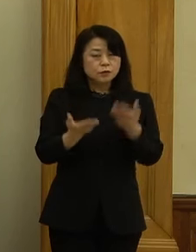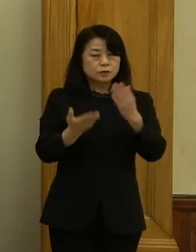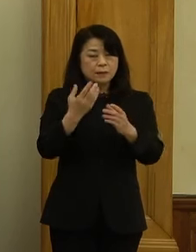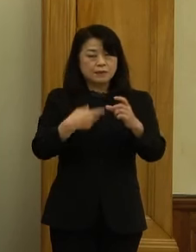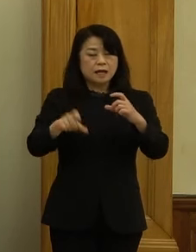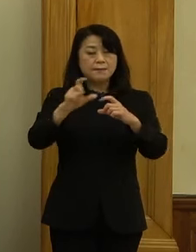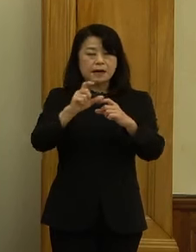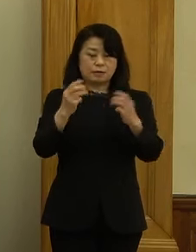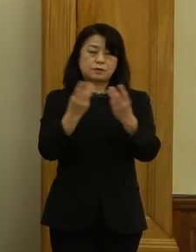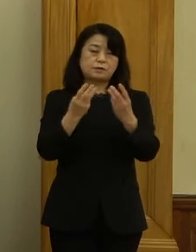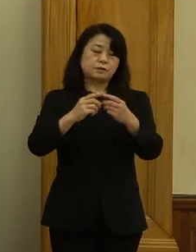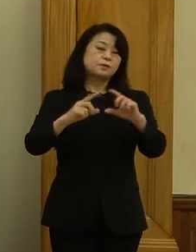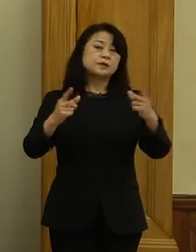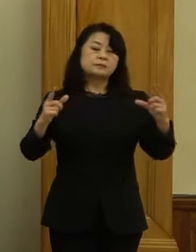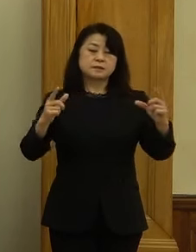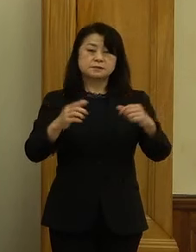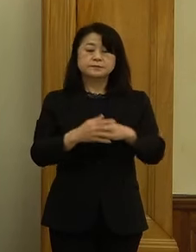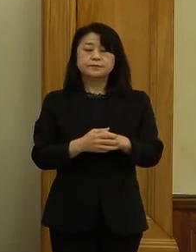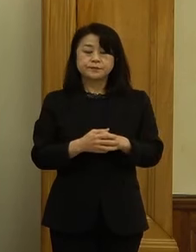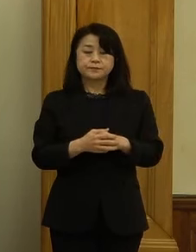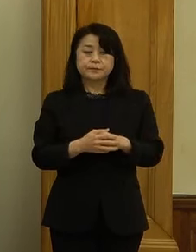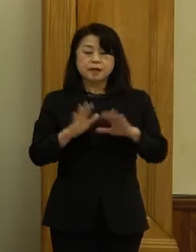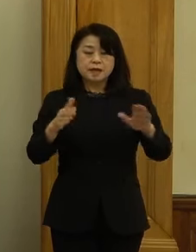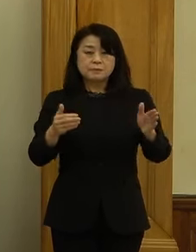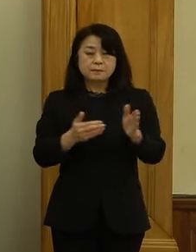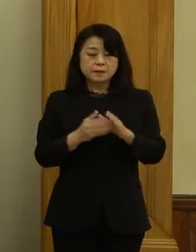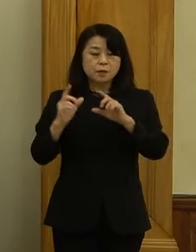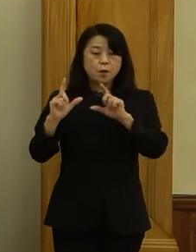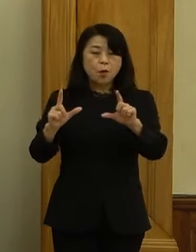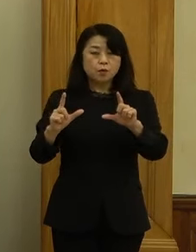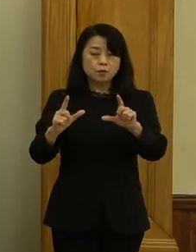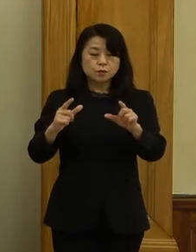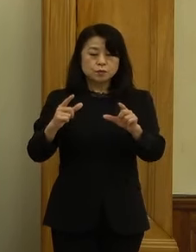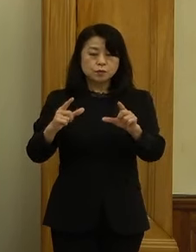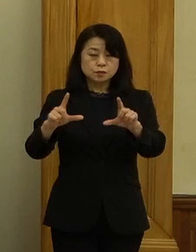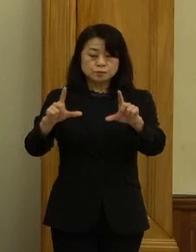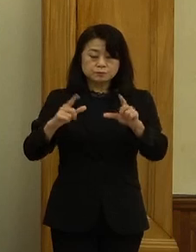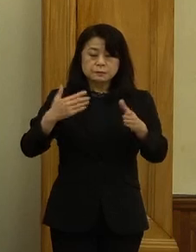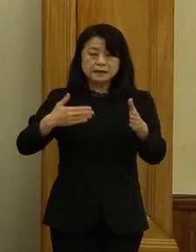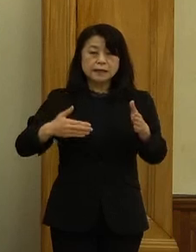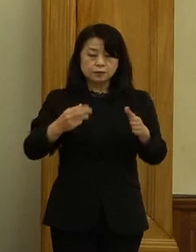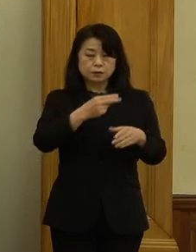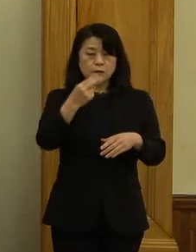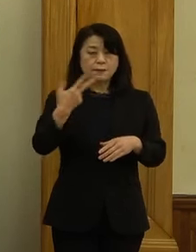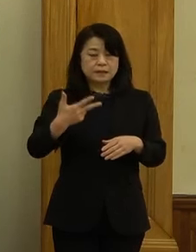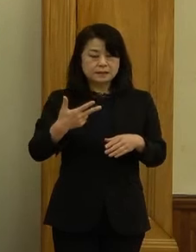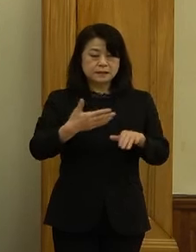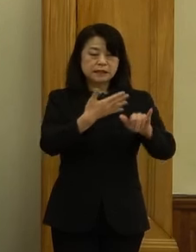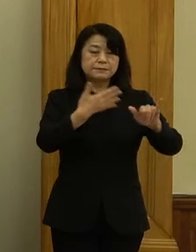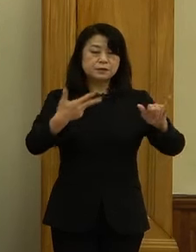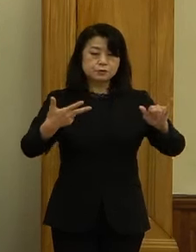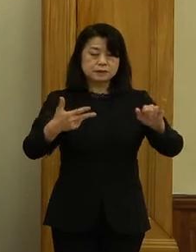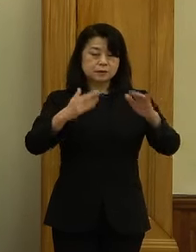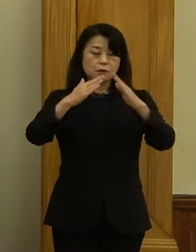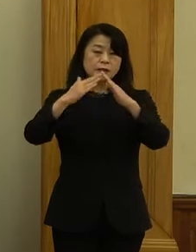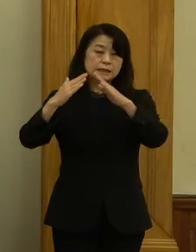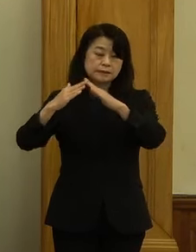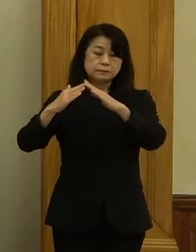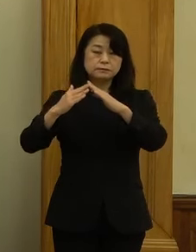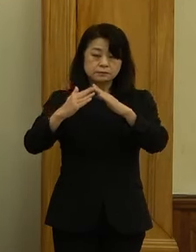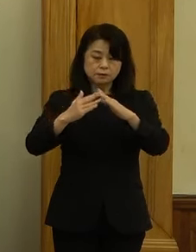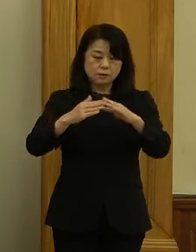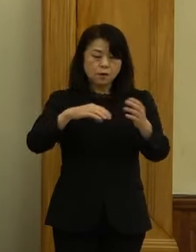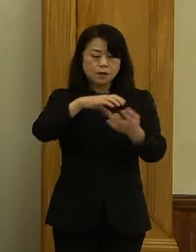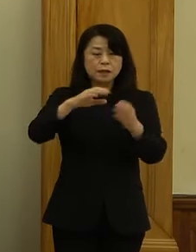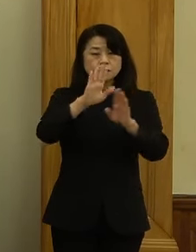倍増をしていますまこれはこれまで報告が上がってこなかった富山市またイ市の重荷の被害が明らかになっ